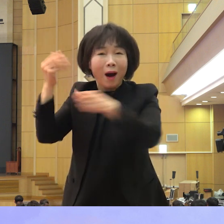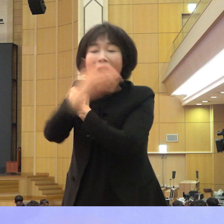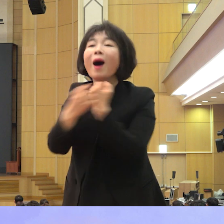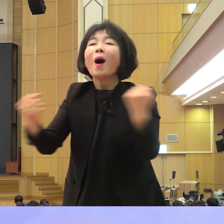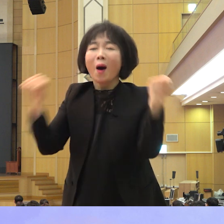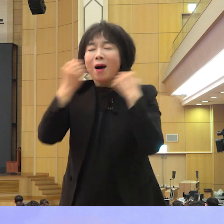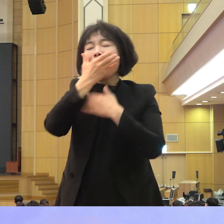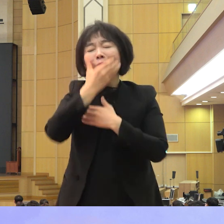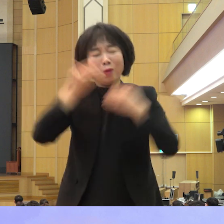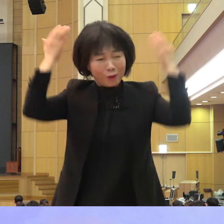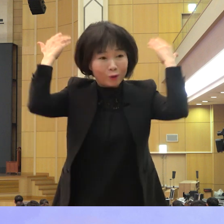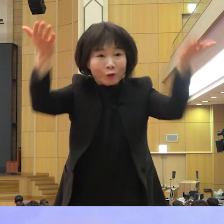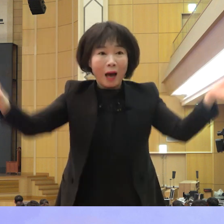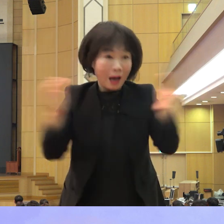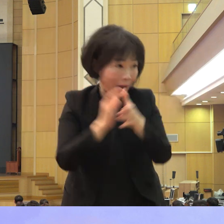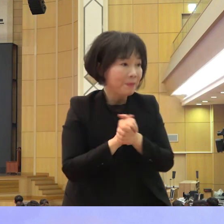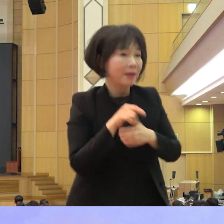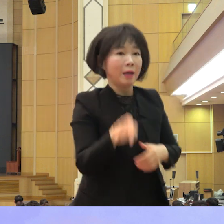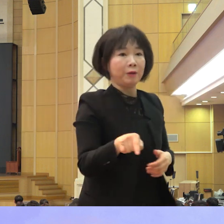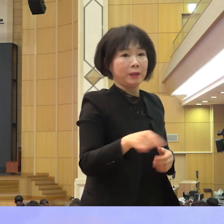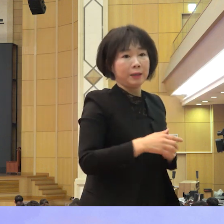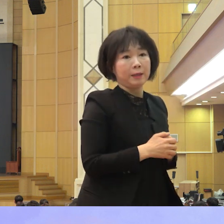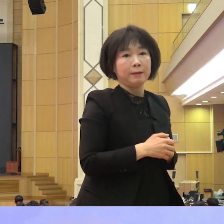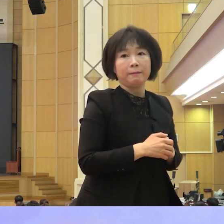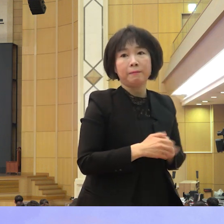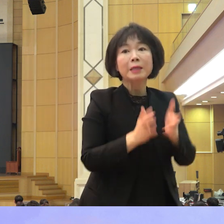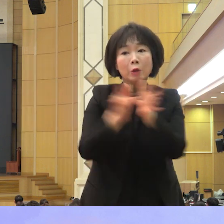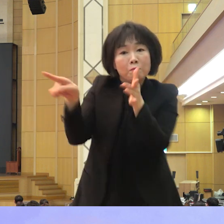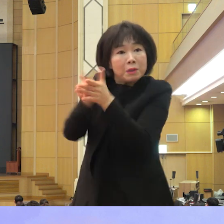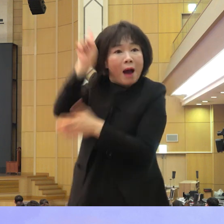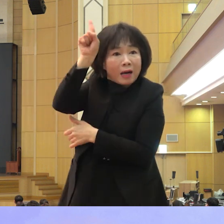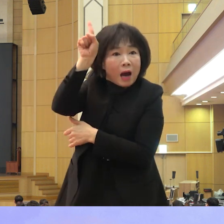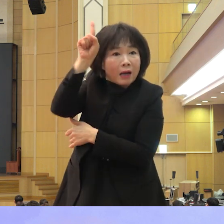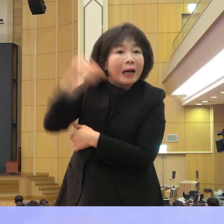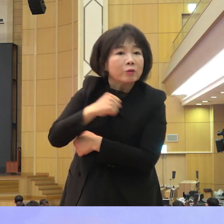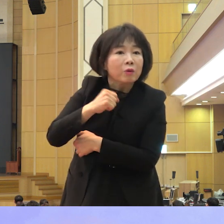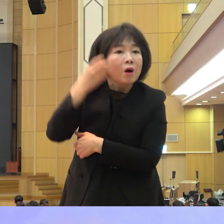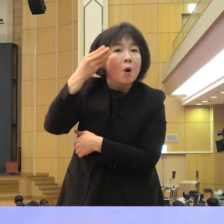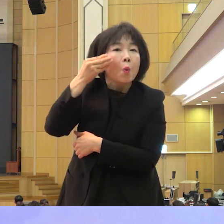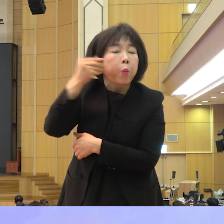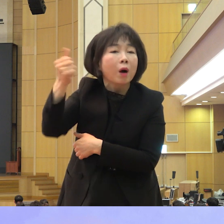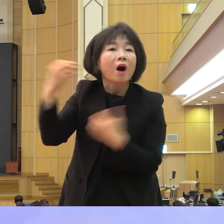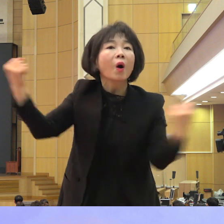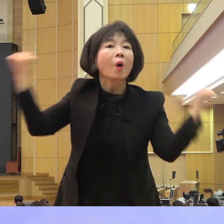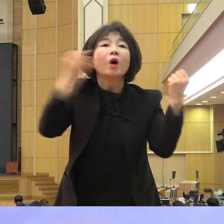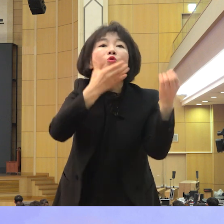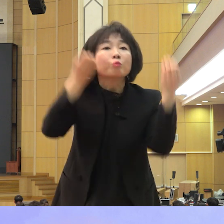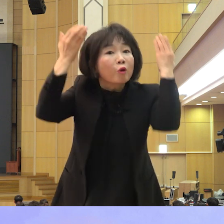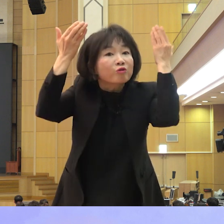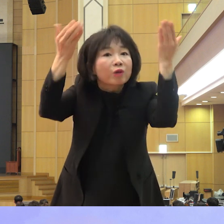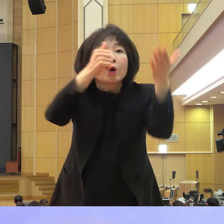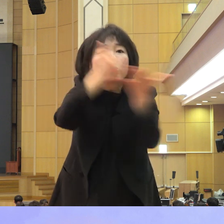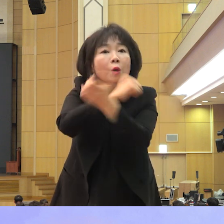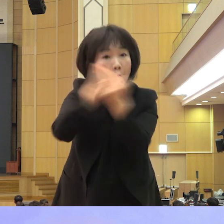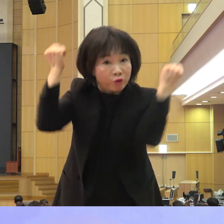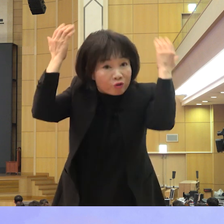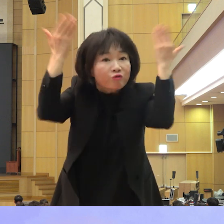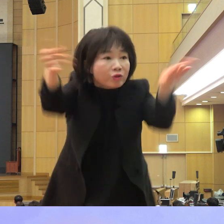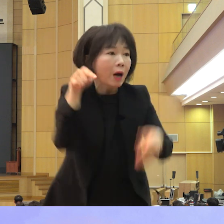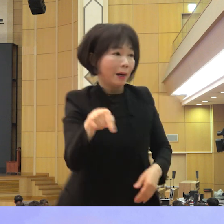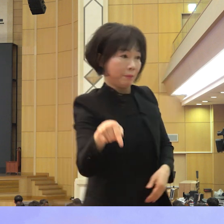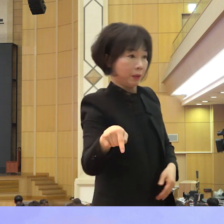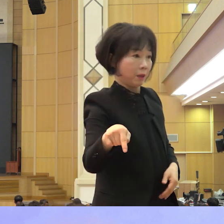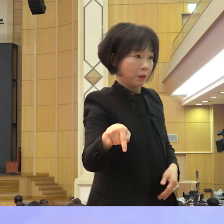있는 사람 된다, 이렇게 말씀하고 있는 것입니다. 누가복음으로 가보겠습니다. 24장 27절에 그래서